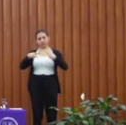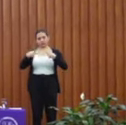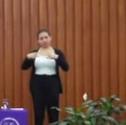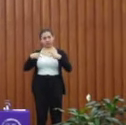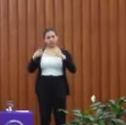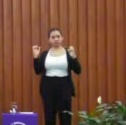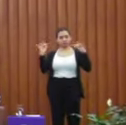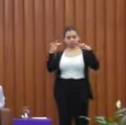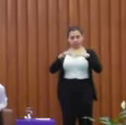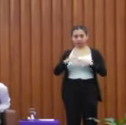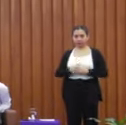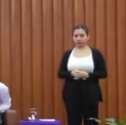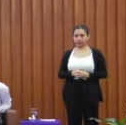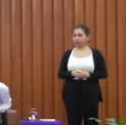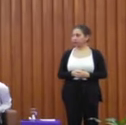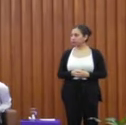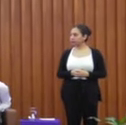Vamos a presentar,